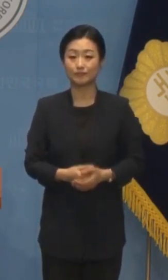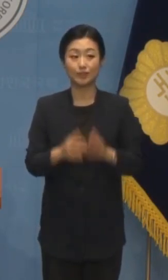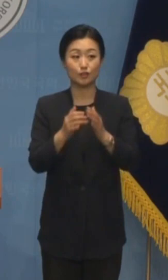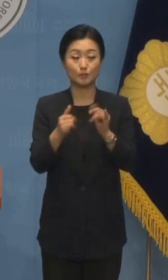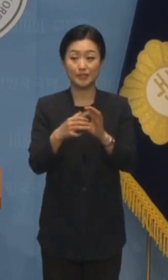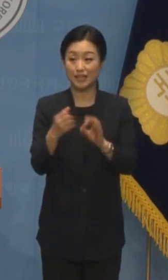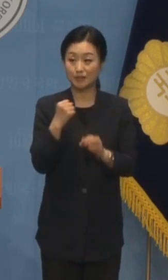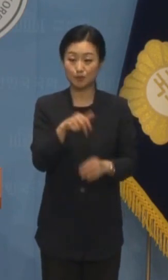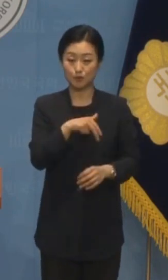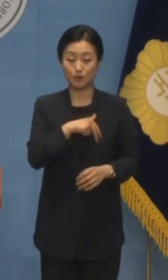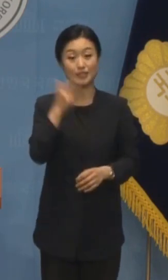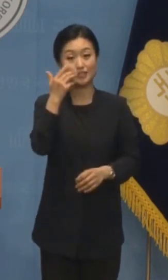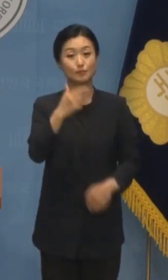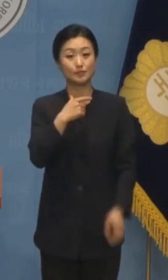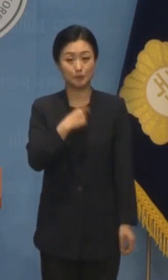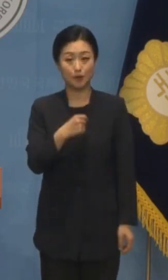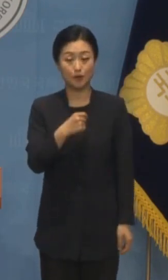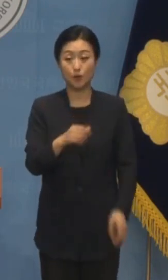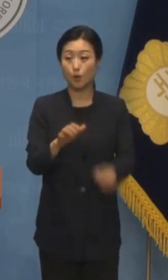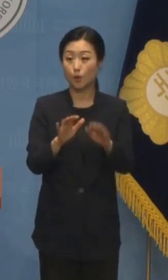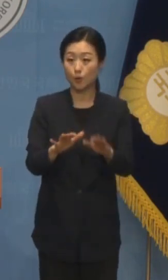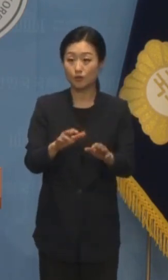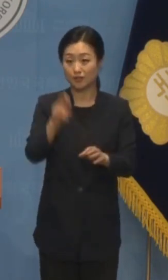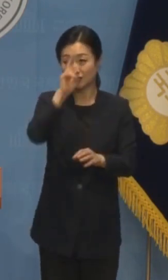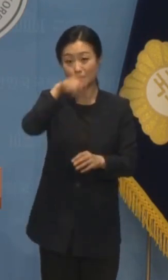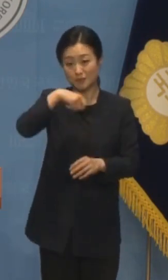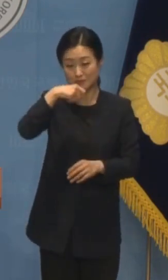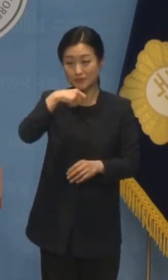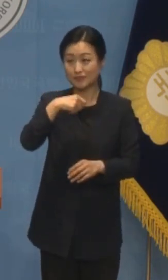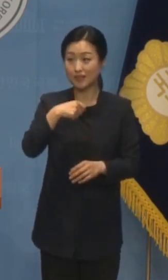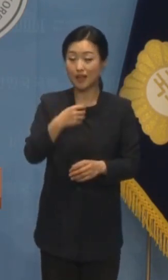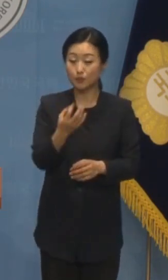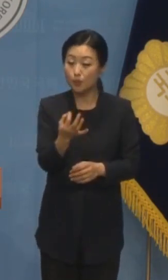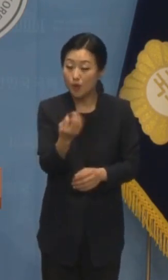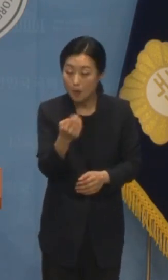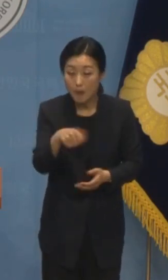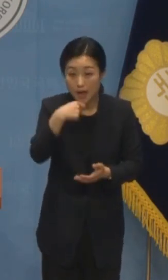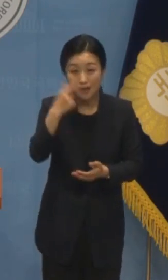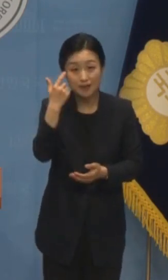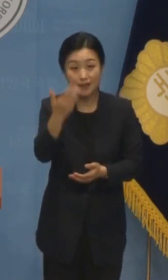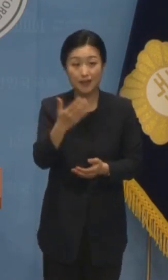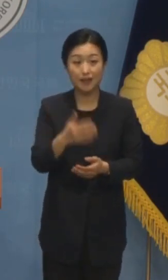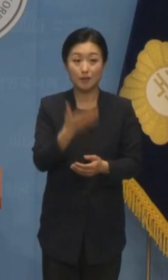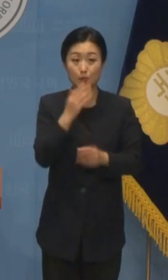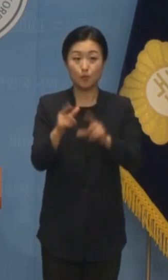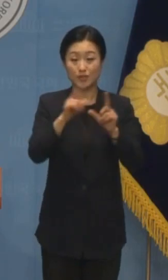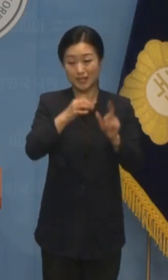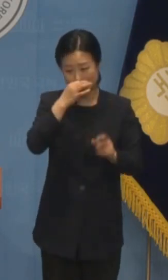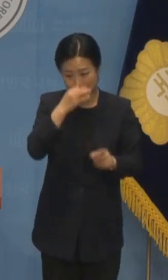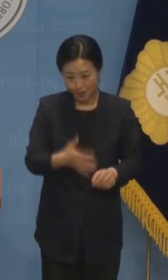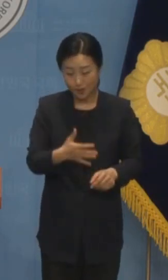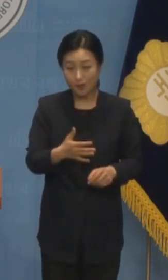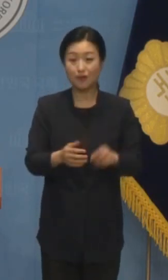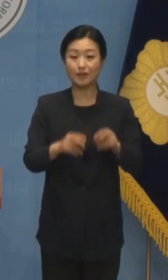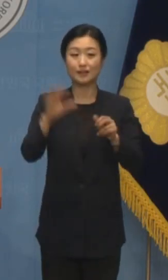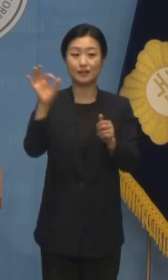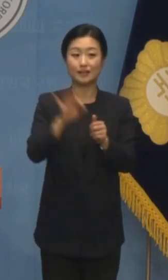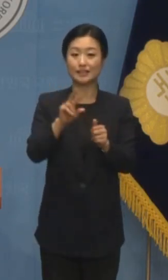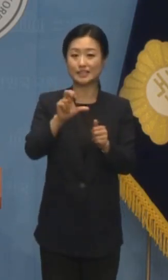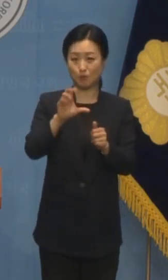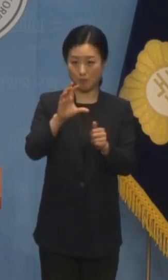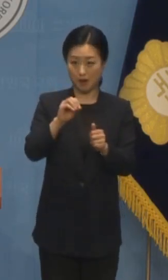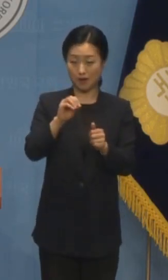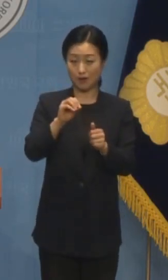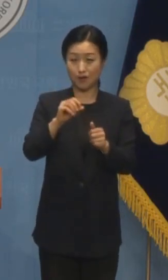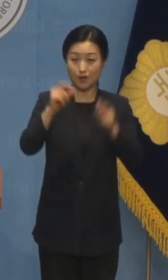국민의힘 의원님들께 묻고 싶습니다. 오늘 점심 식사 얼마짜리 드셨습니까? 먹고 살기 힘든 국민들 25만 원 받은 걸로